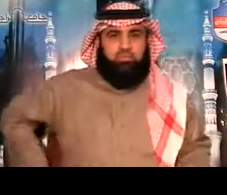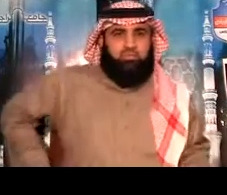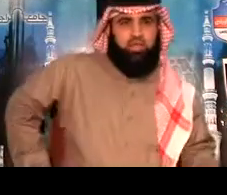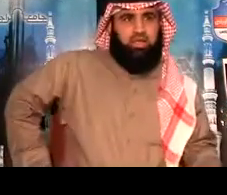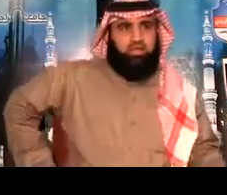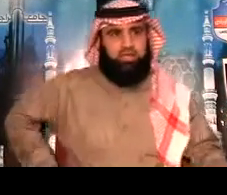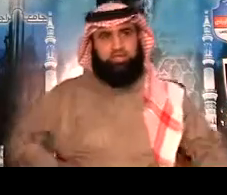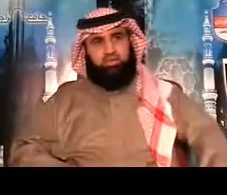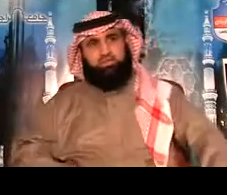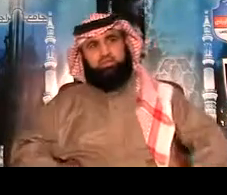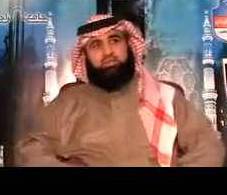خلاص سجل.